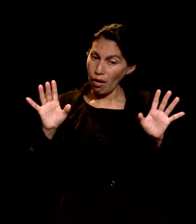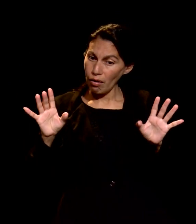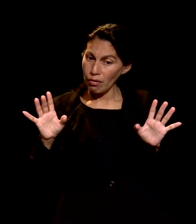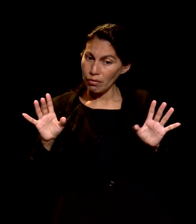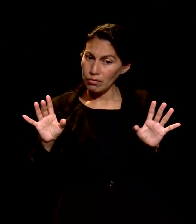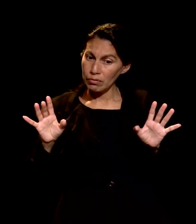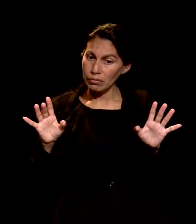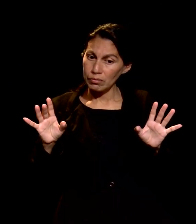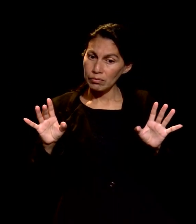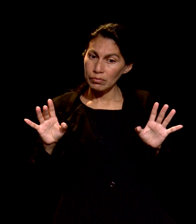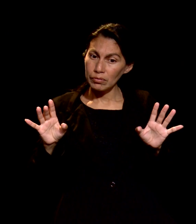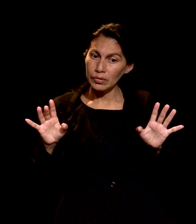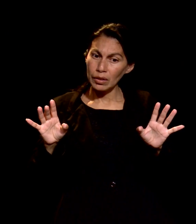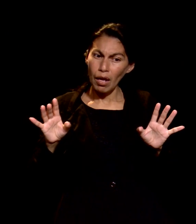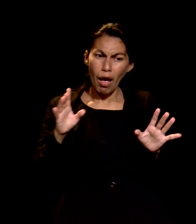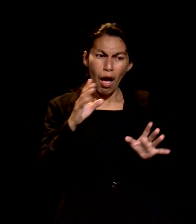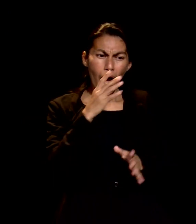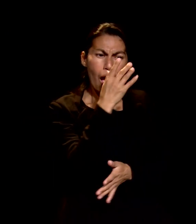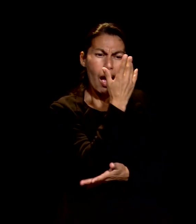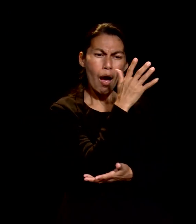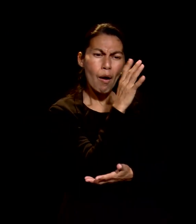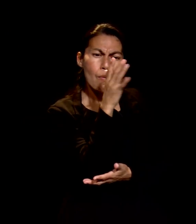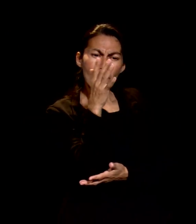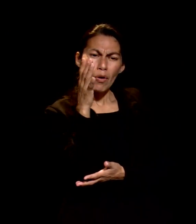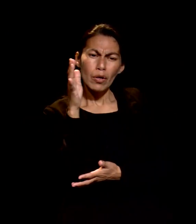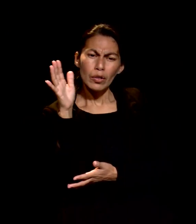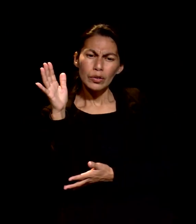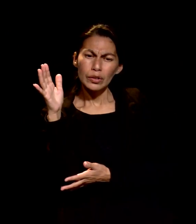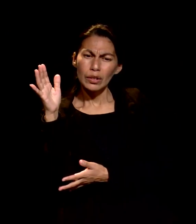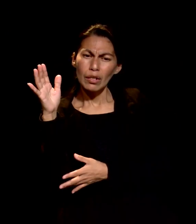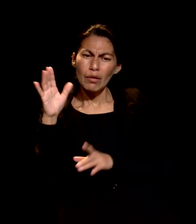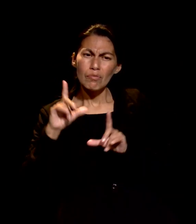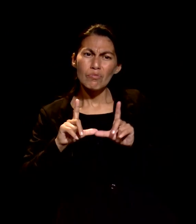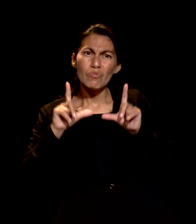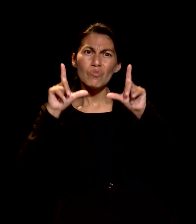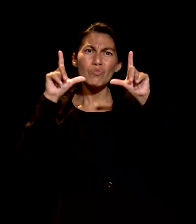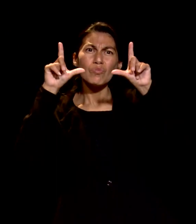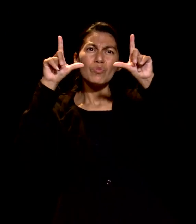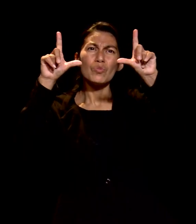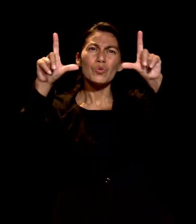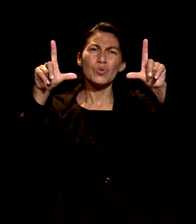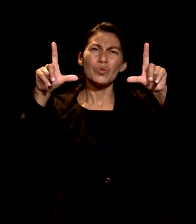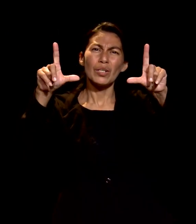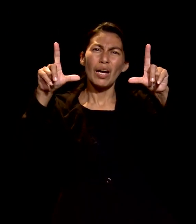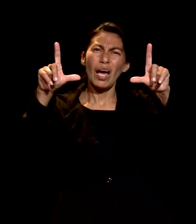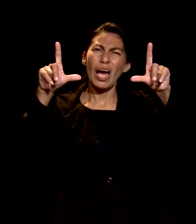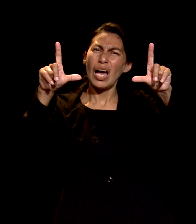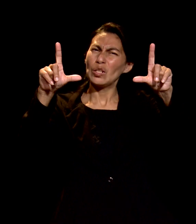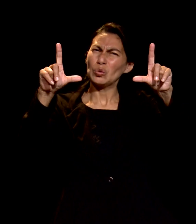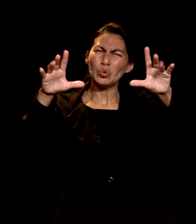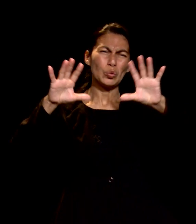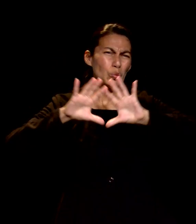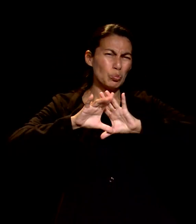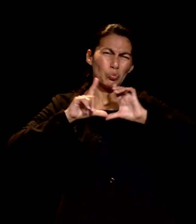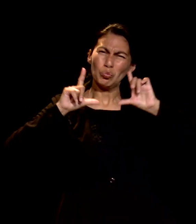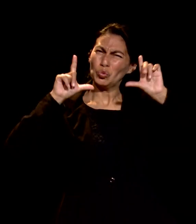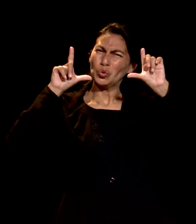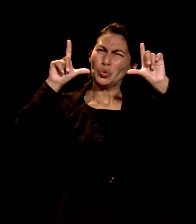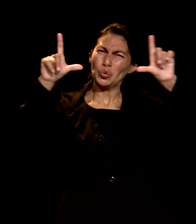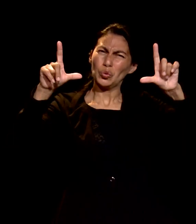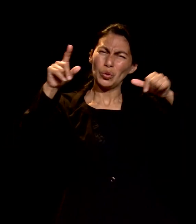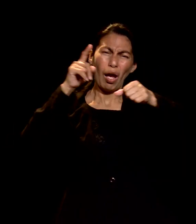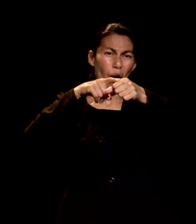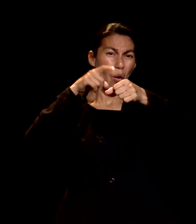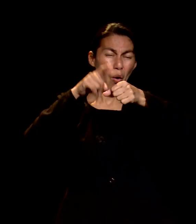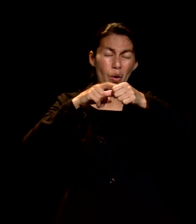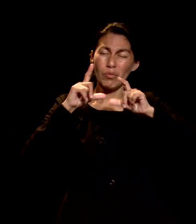apareció en el bosque bajo el cielo una gran pantalla, una pantalla gigantesca,